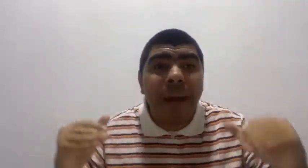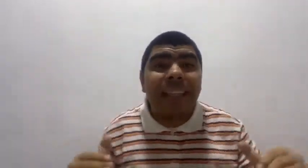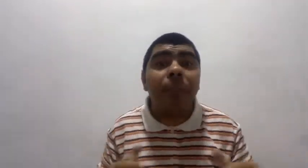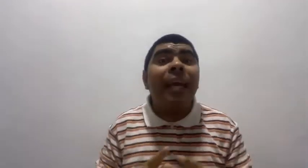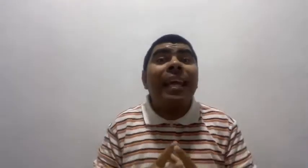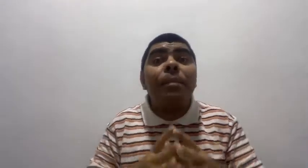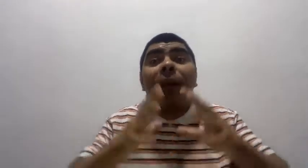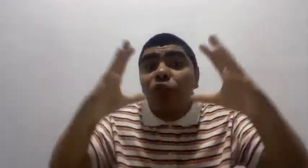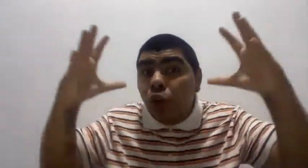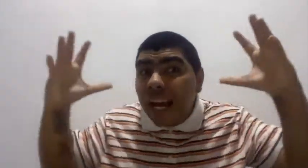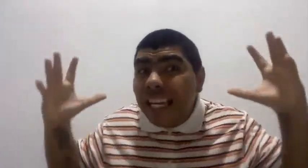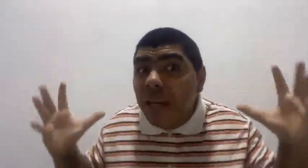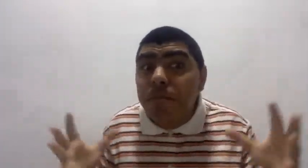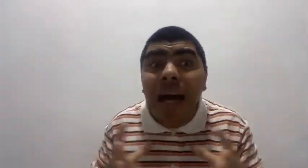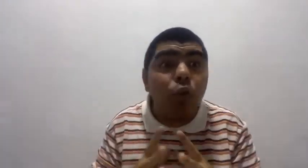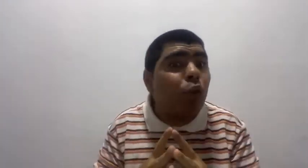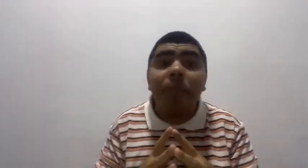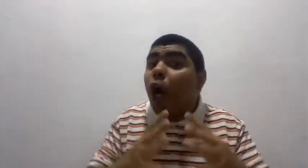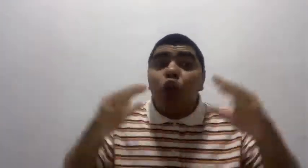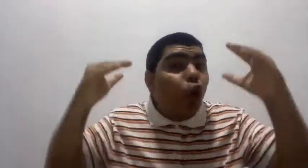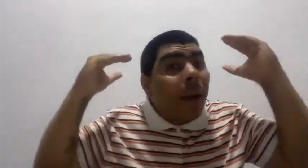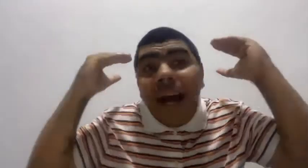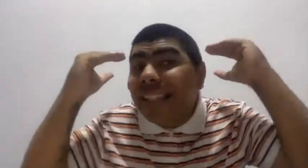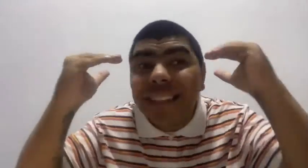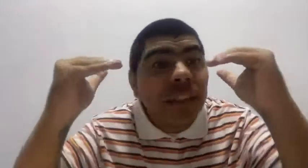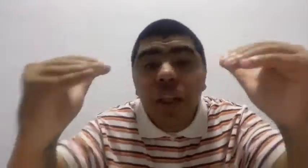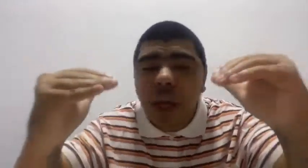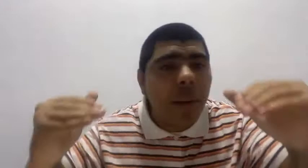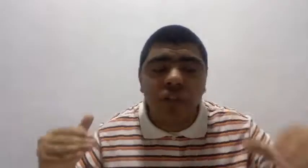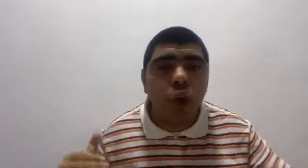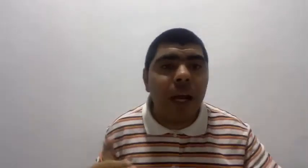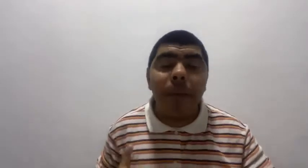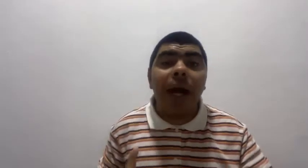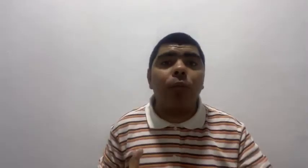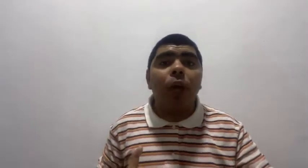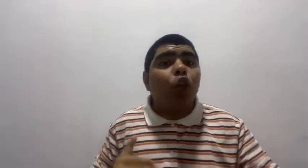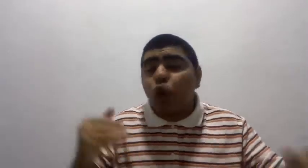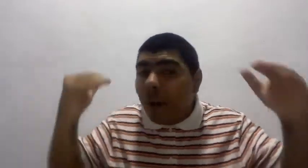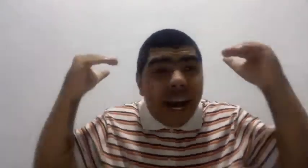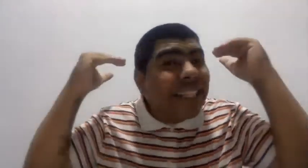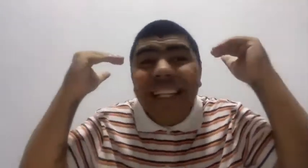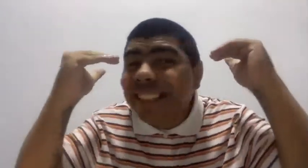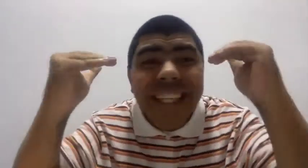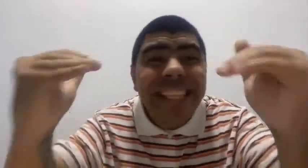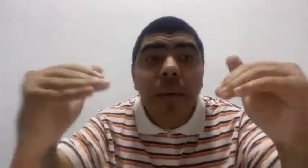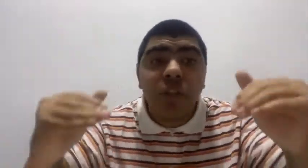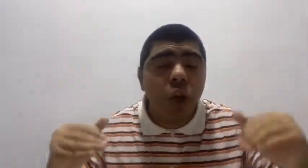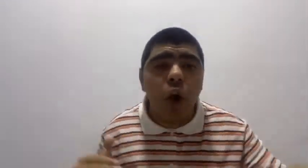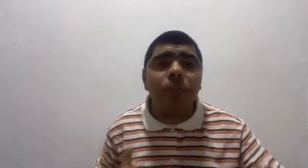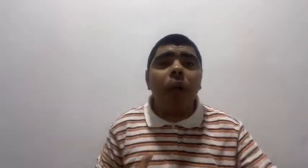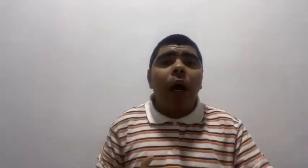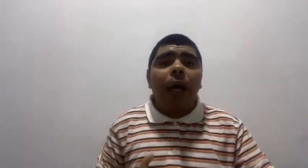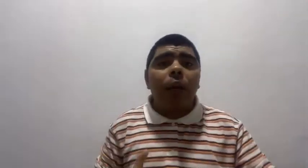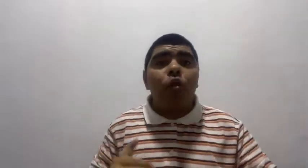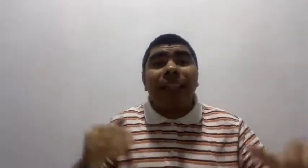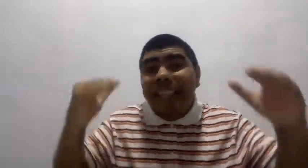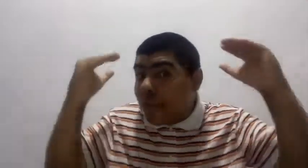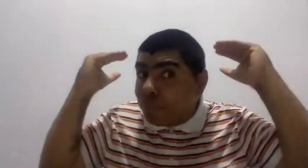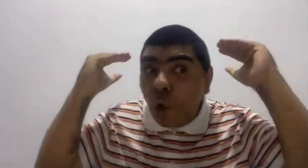trompeta. Y personas inmaduras no van a alcanzar salvación, hermano. No van a alcanzar salvación. Aleluya. Es tiempo